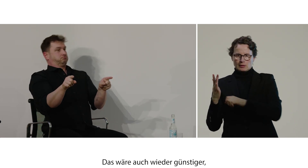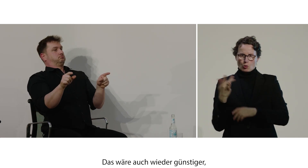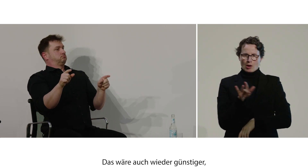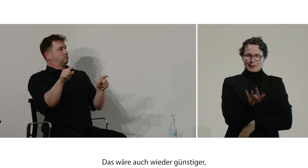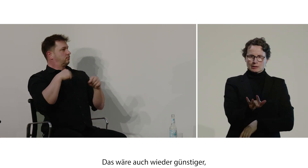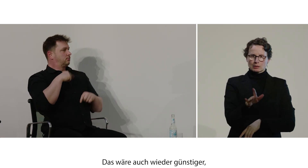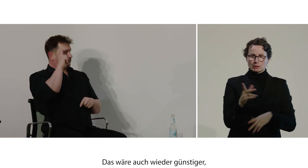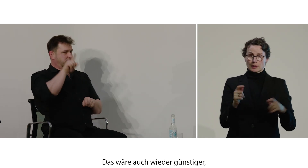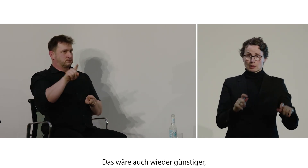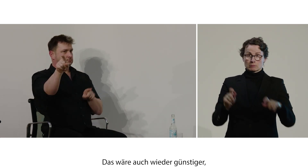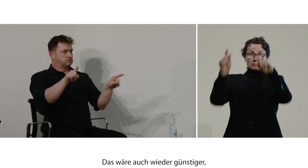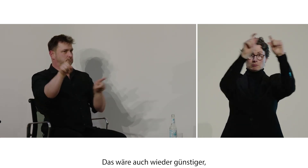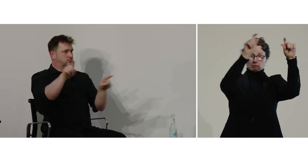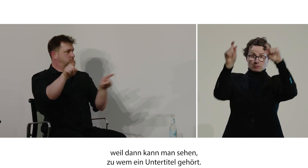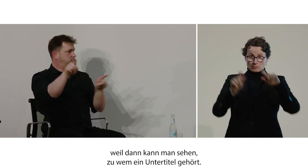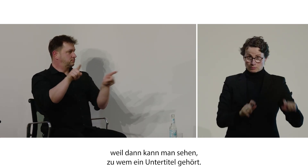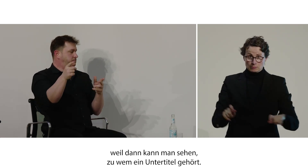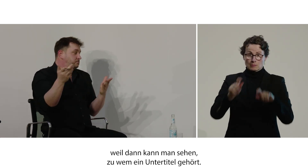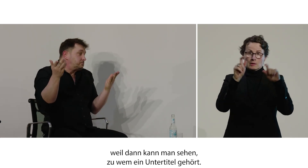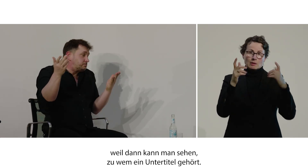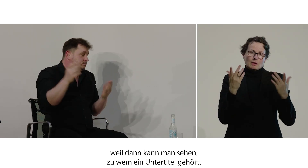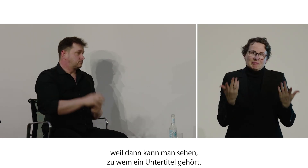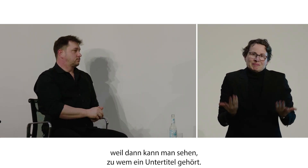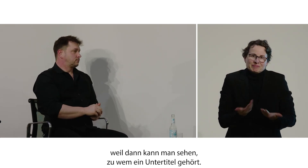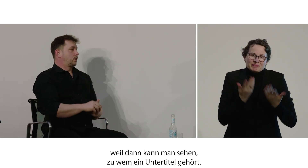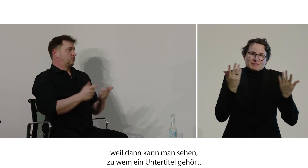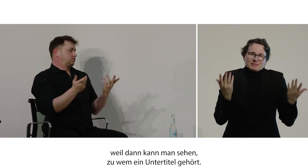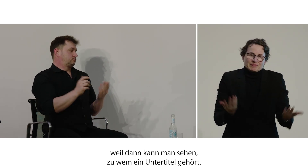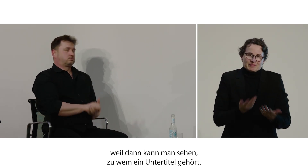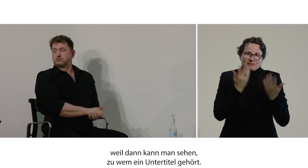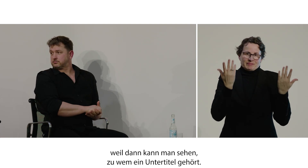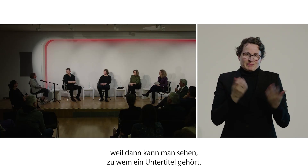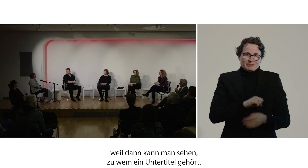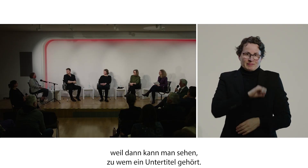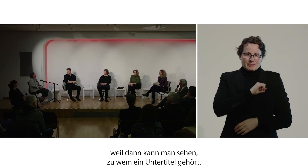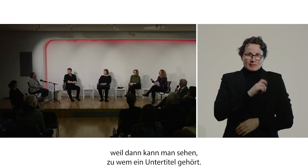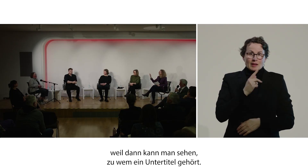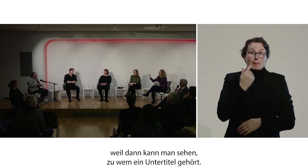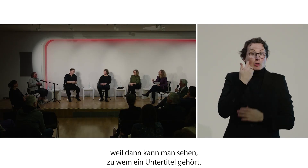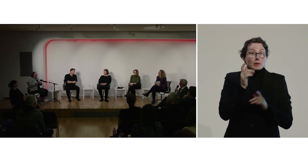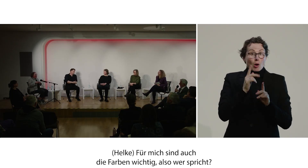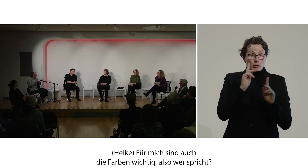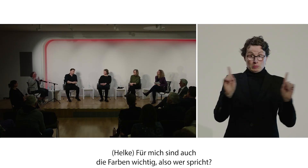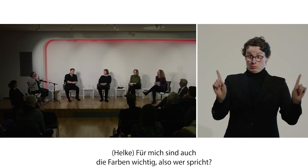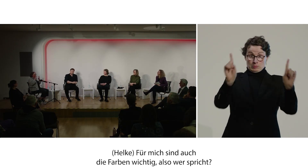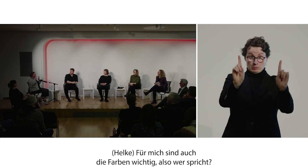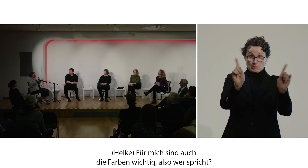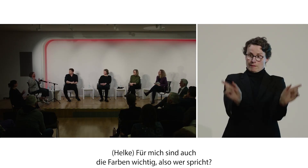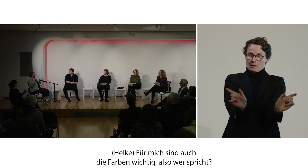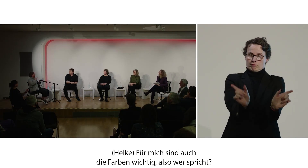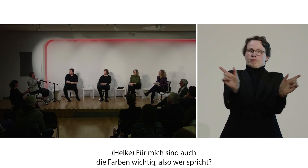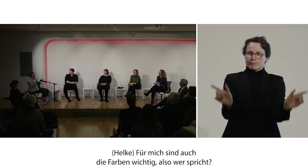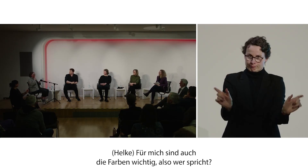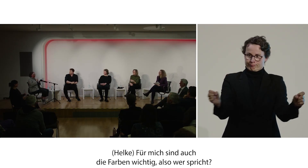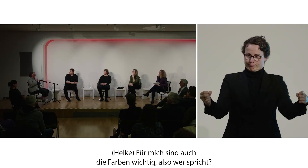Das wäre natürlich auch wieder günstiger, weil dann kann man auch sehen, dass dieser Untertitel zu dem gehört und zu dem anderen. Also es ist auch